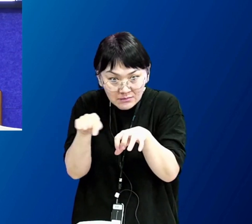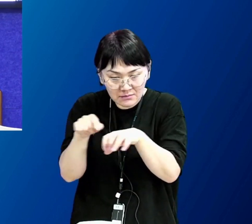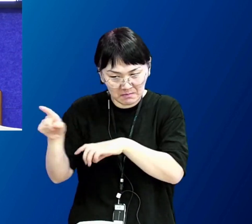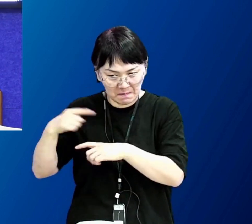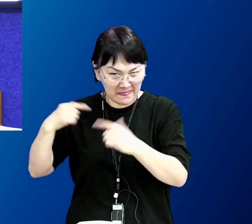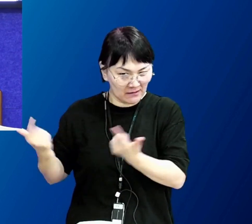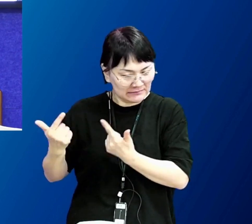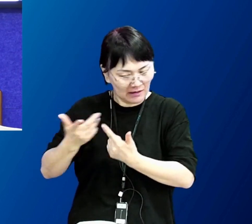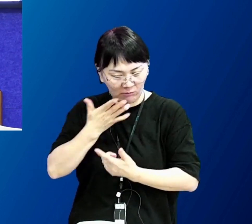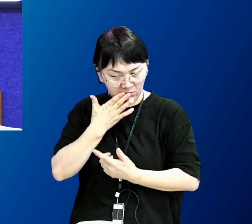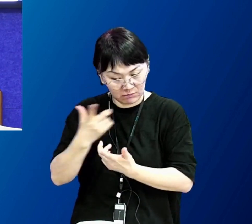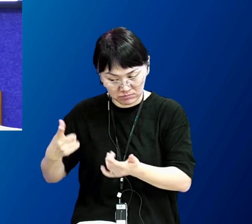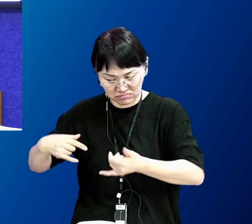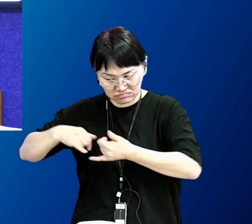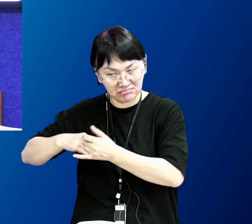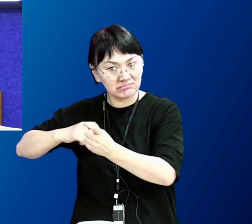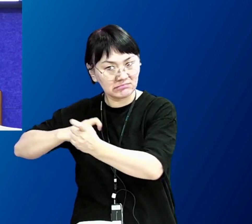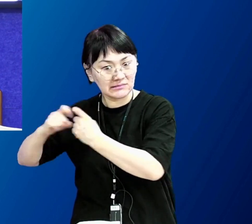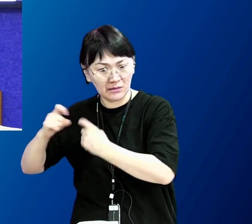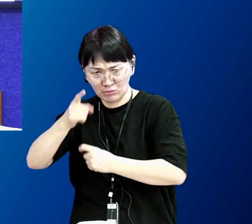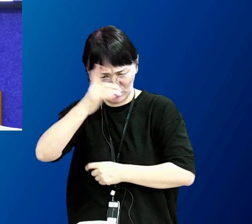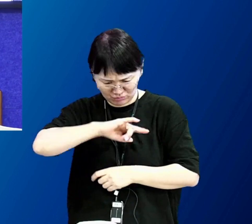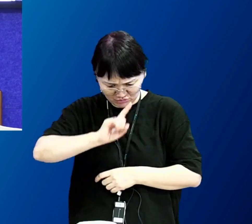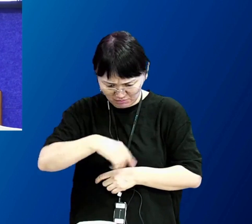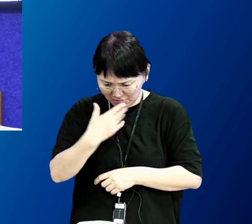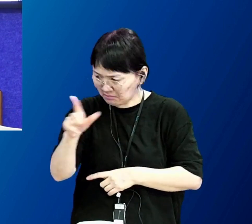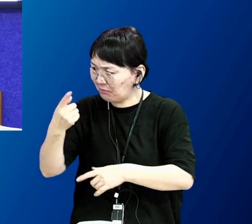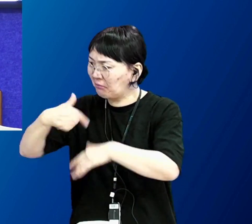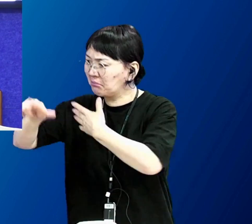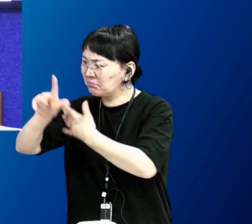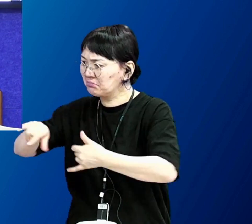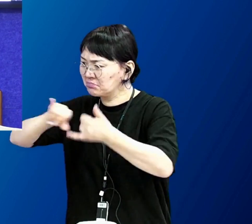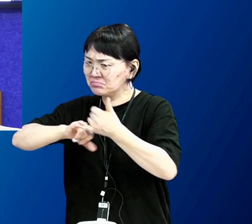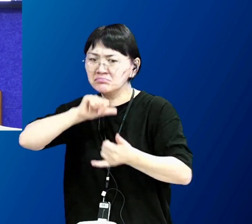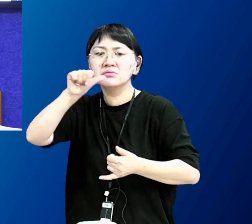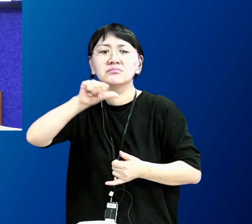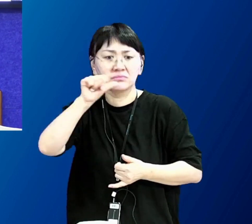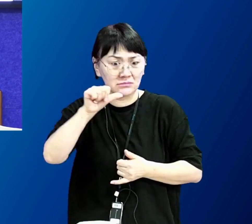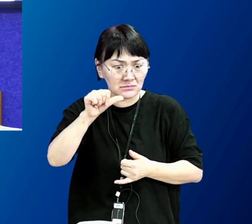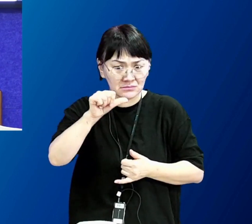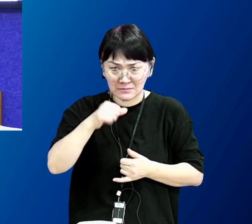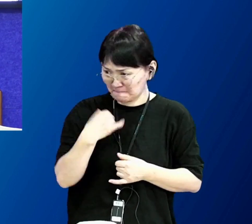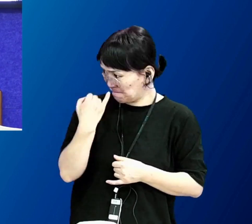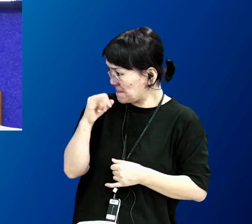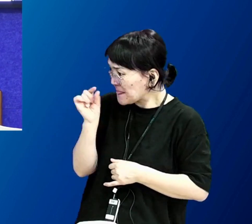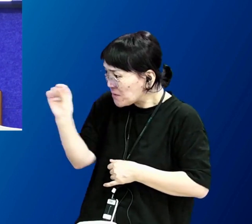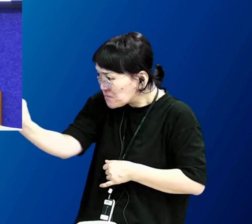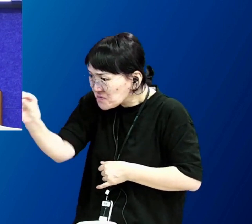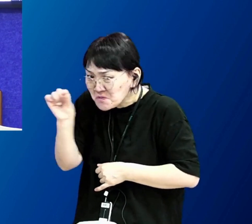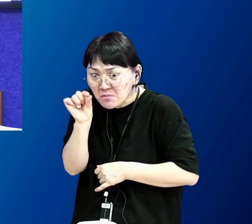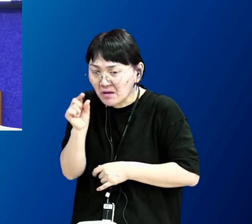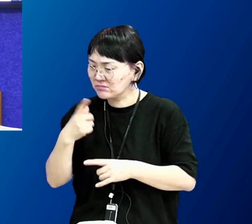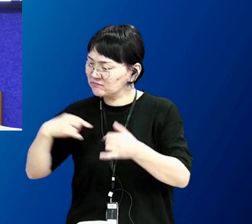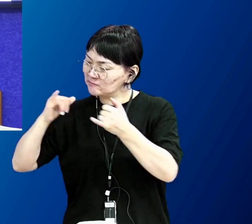баг. Тэгэ бурхан түүнийг үгэн зөвшөөрөөгүй зэ. Энэ зэрэг юм бол хэмээн жаахан зүйлийг хүлэн авч ихэлсэн.